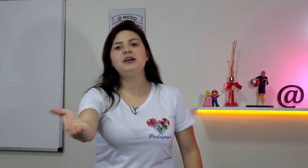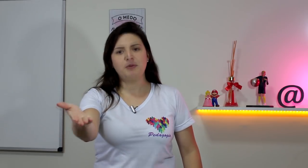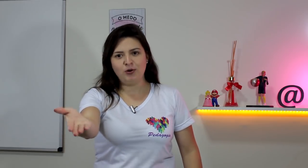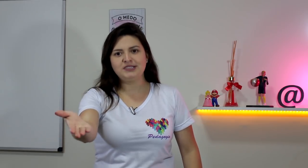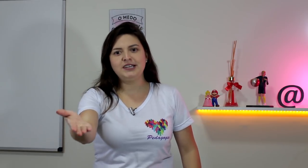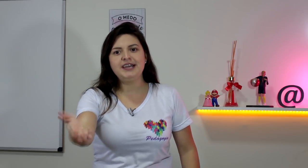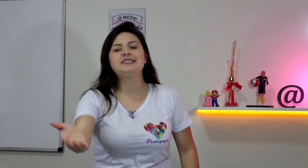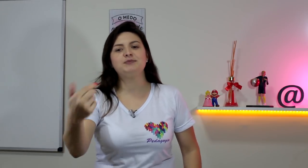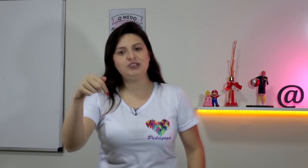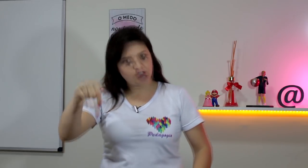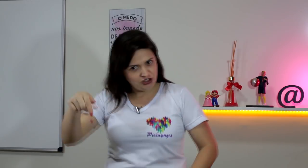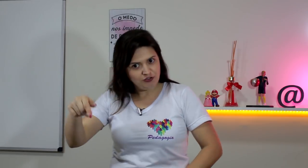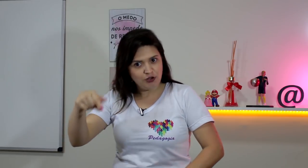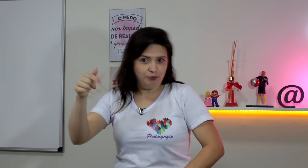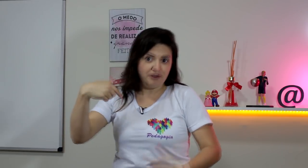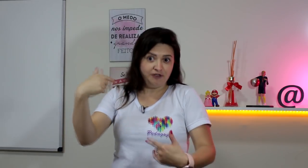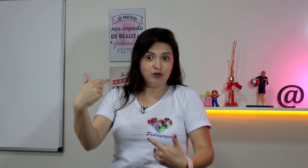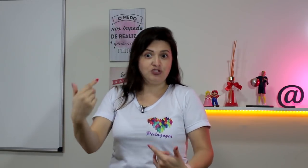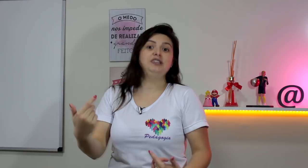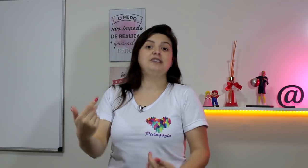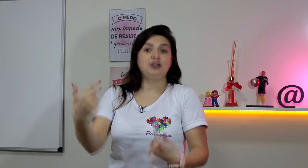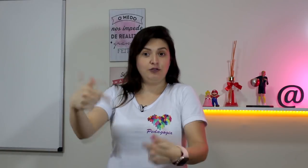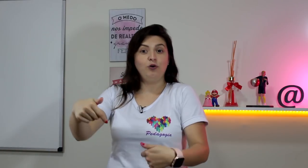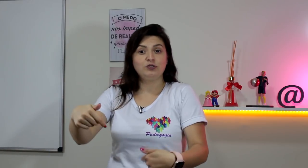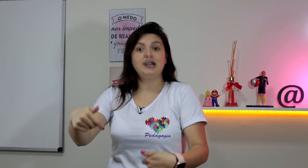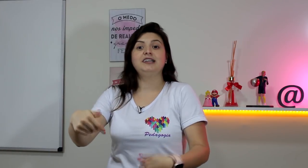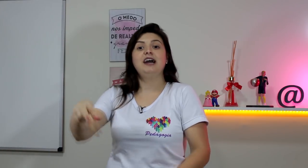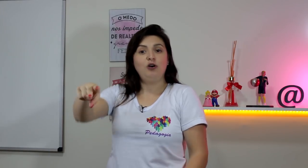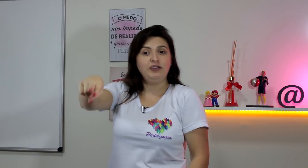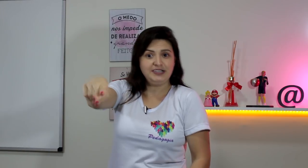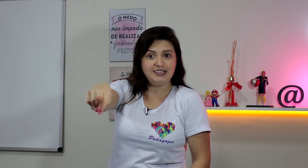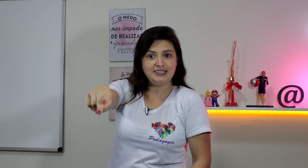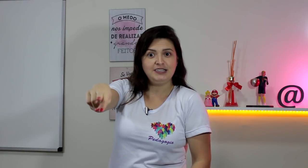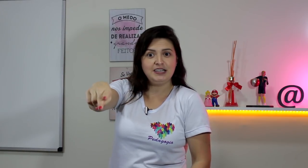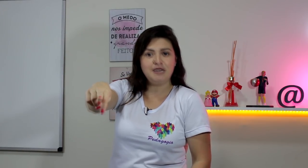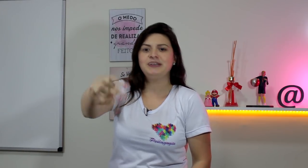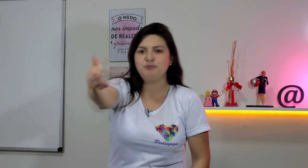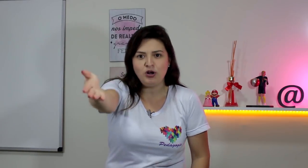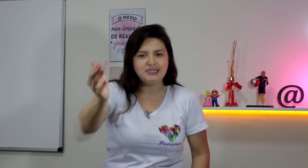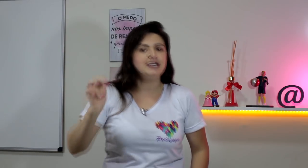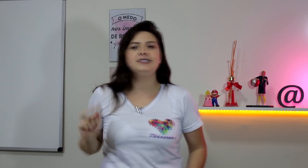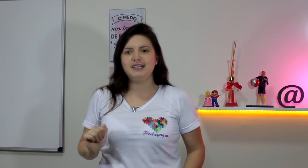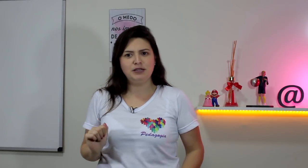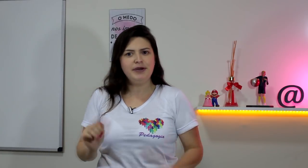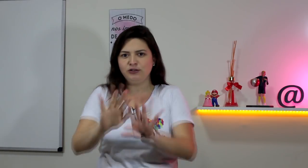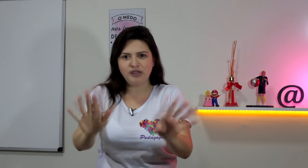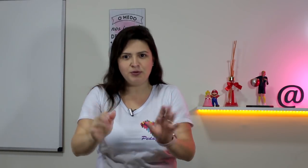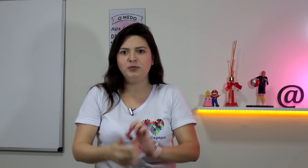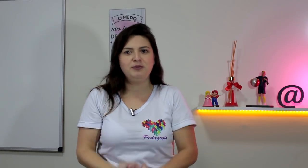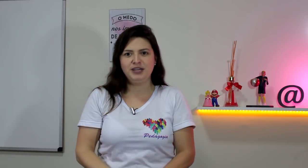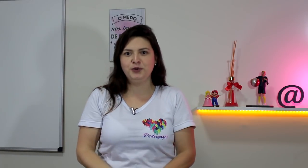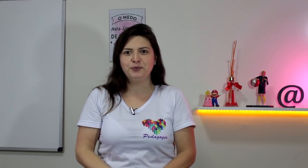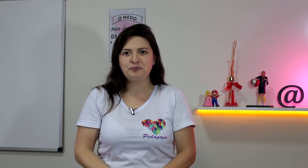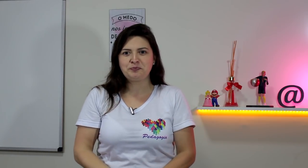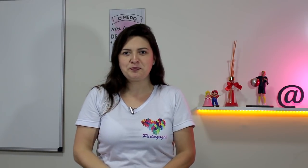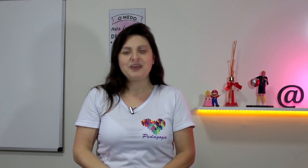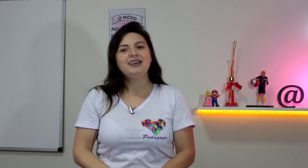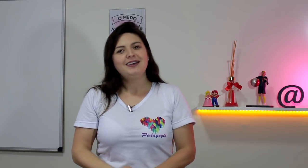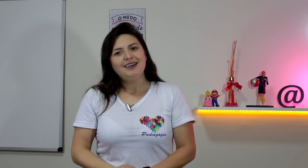problema, pode ser esse, mas o que eu prefiro utilizar, que eu vou usar aqui na aula, vai ser esse daqui, mas pode ser esse aí também, não tem problema nenhum. E